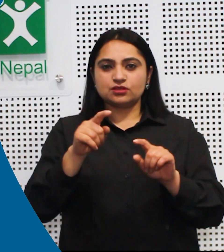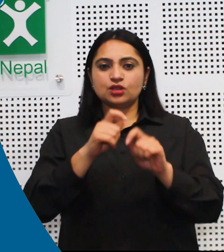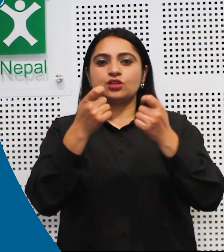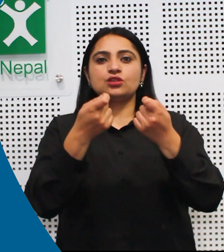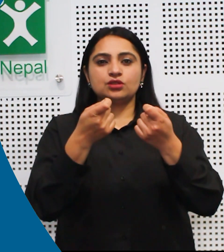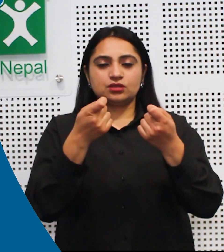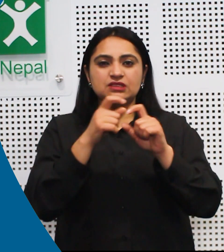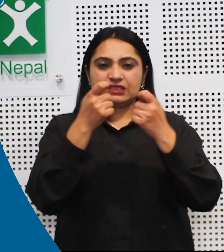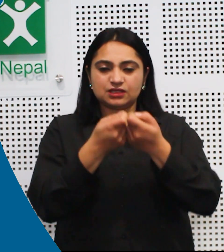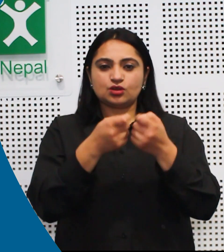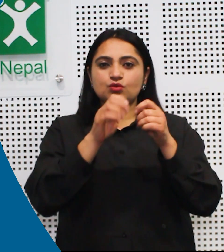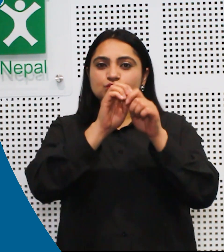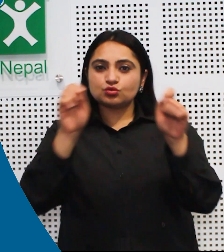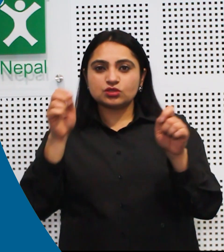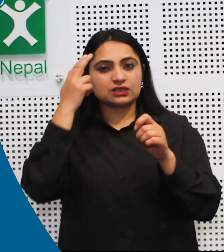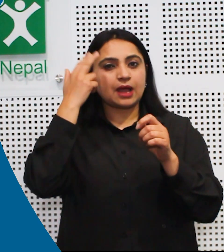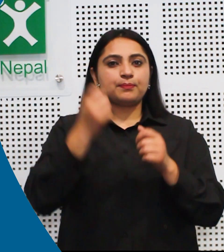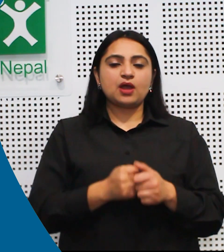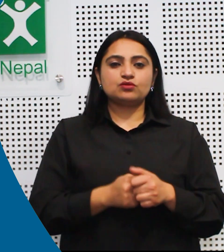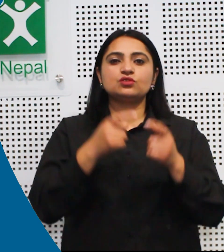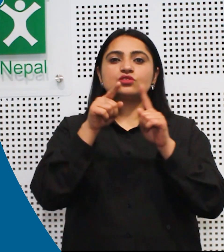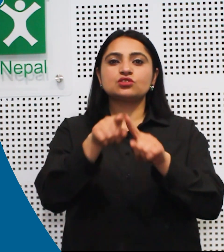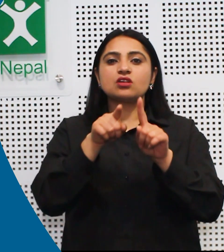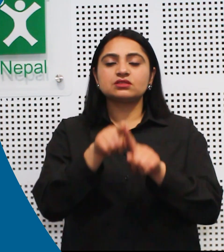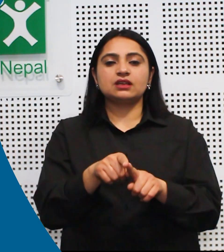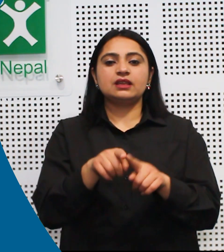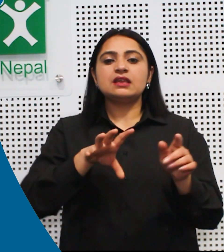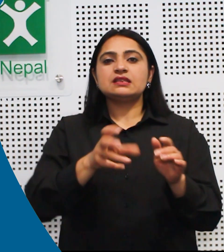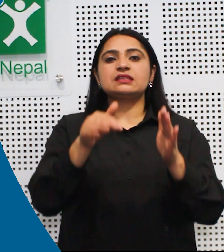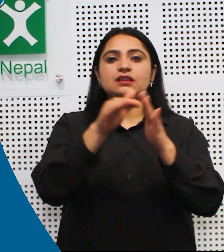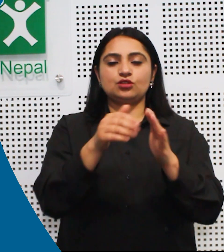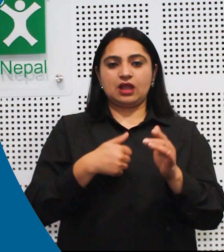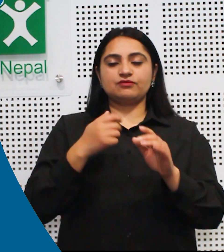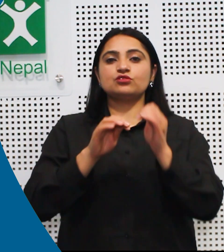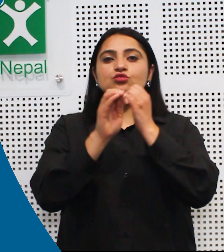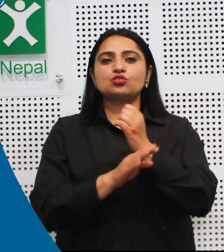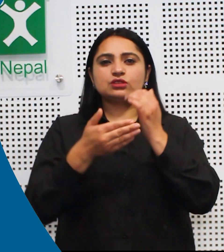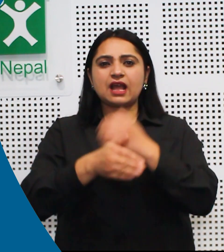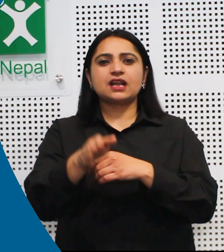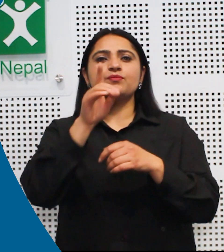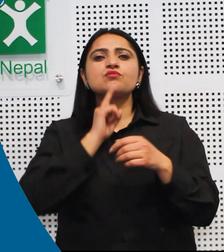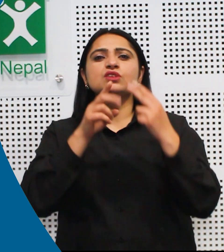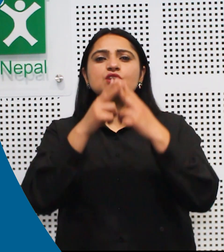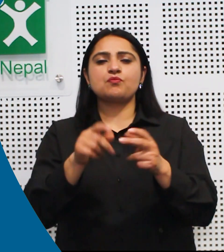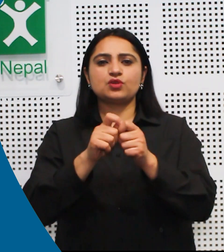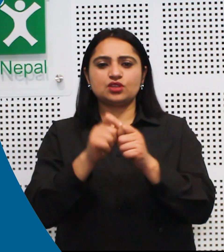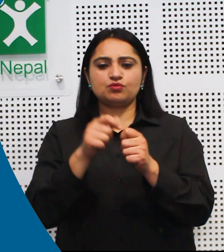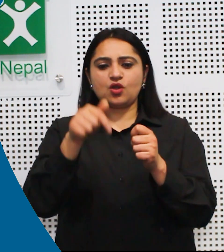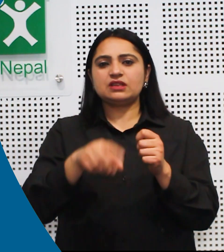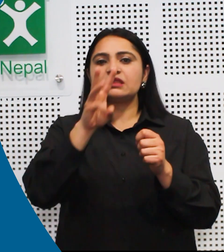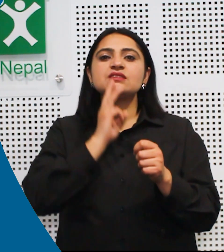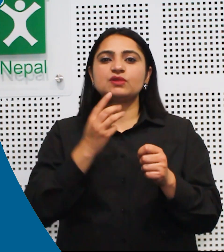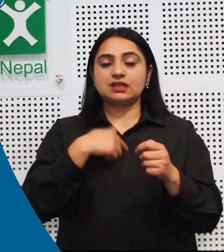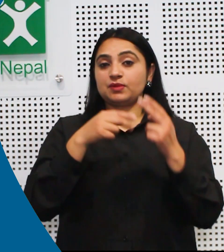परिसूचकहरूको अवस्थालाई थाहा पाउने सँगसँगै चाहिँ के हुन्छ भन्दाखेरि स्थानीय तहको चाहिँ आफ्नो स्रोत आगामी वर्षको बजेट बनाउँदाखेरि अहिले त अब 3 वर्षको